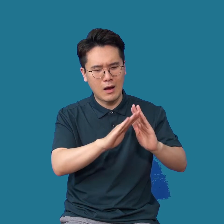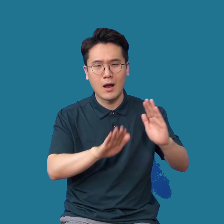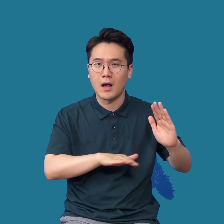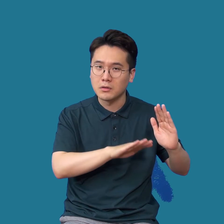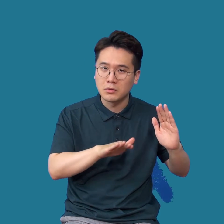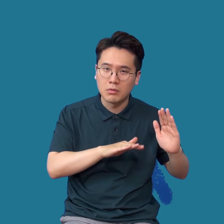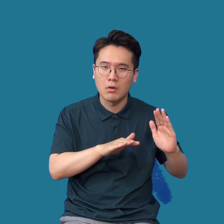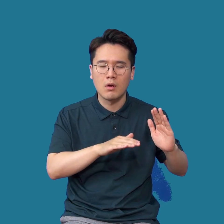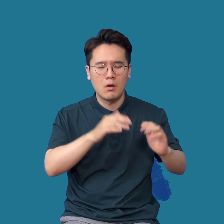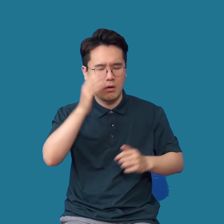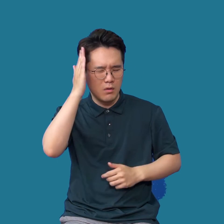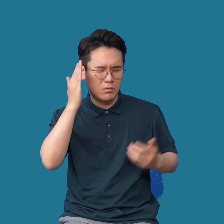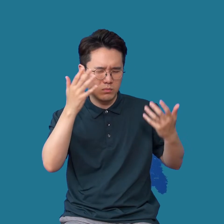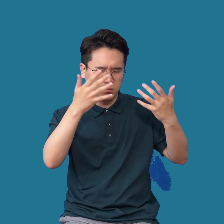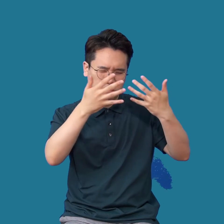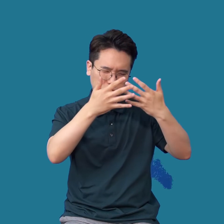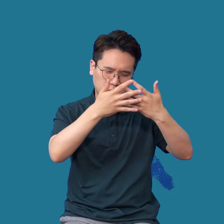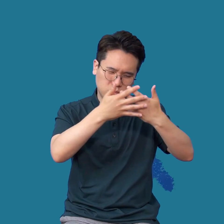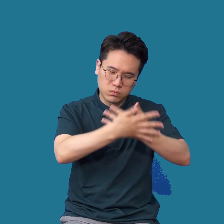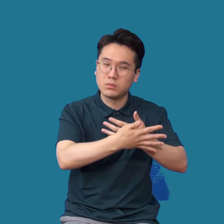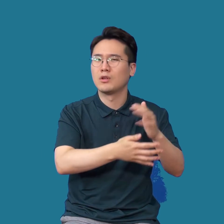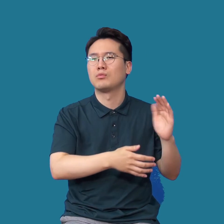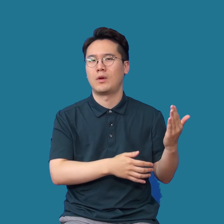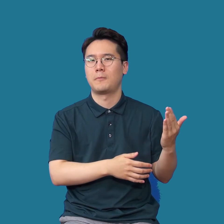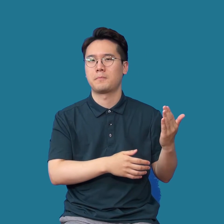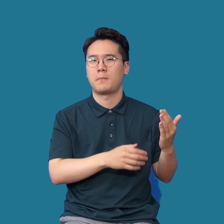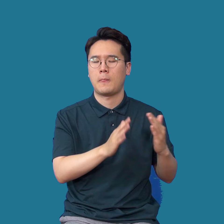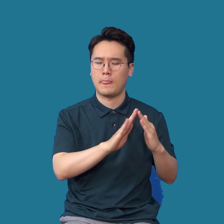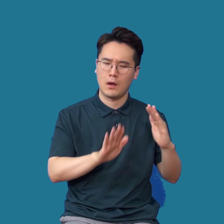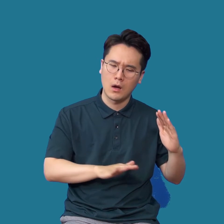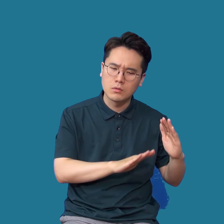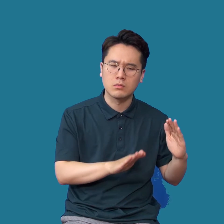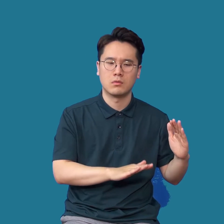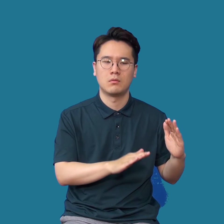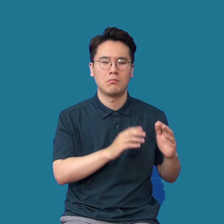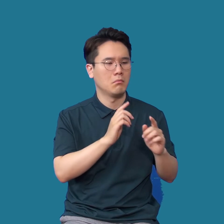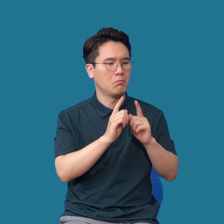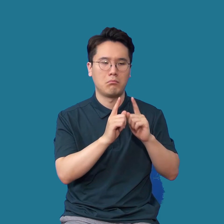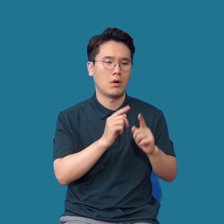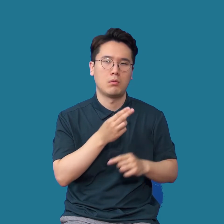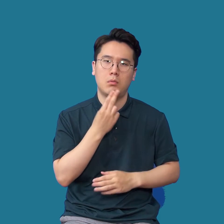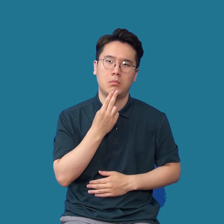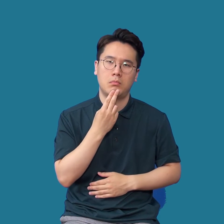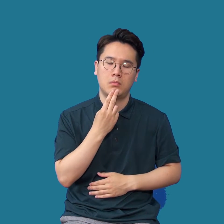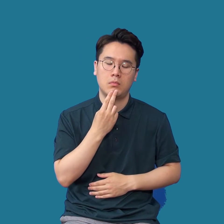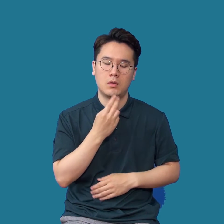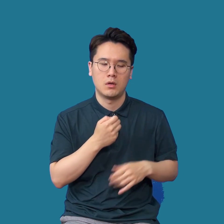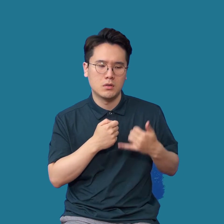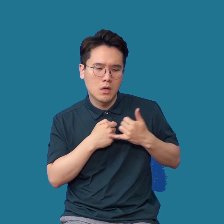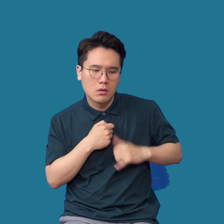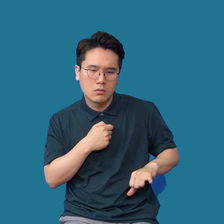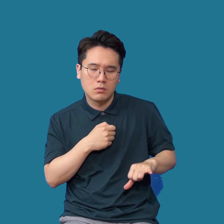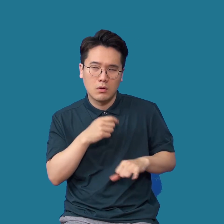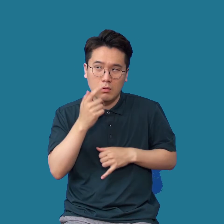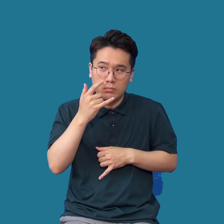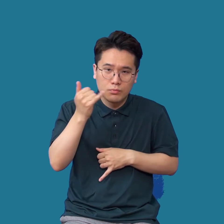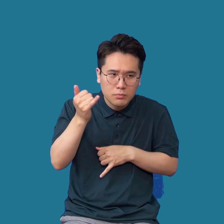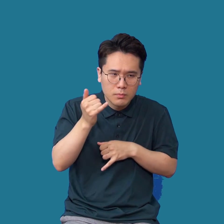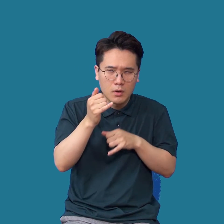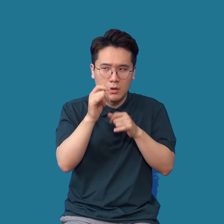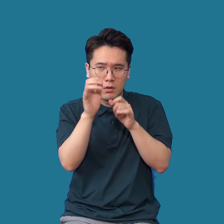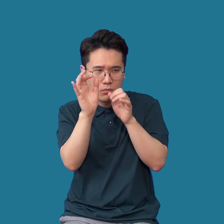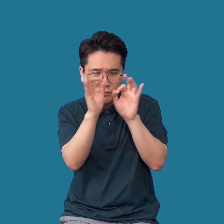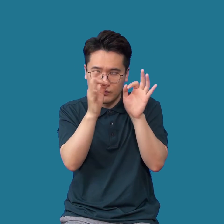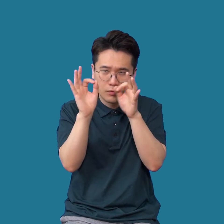끼었습니다. 가족들이 아무 말이 없어지고 자녀들은 눈치만 그냥 보면서 집안